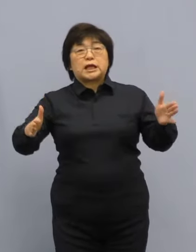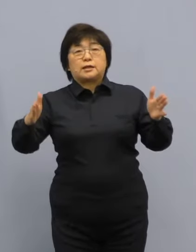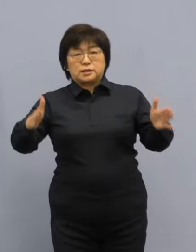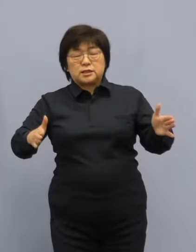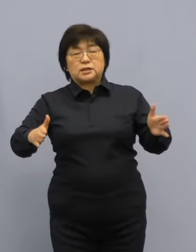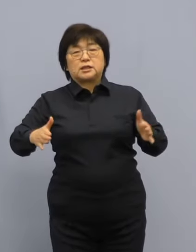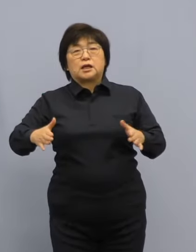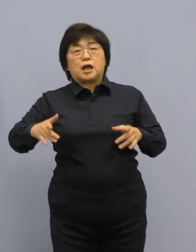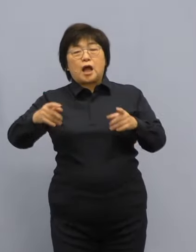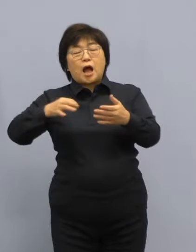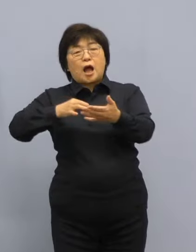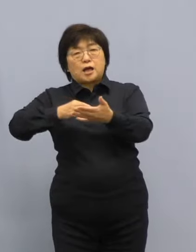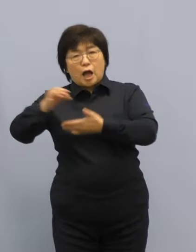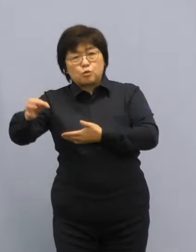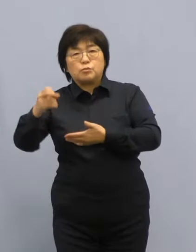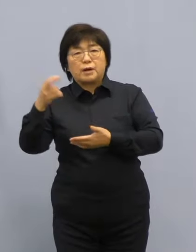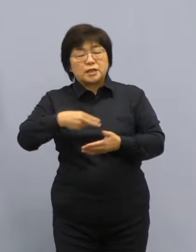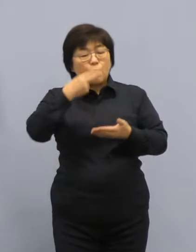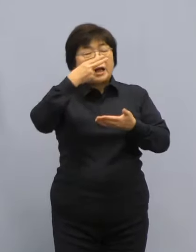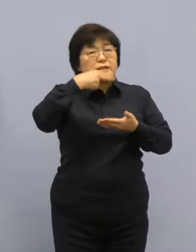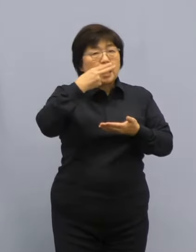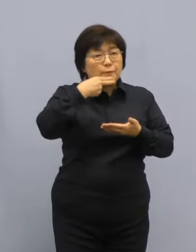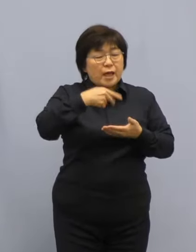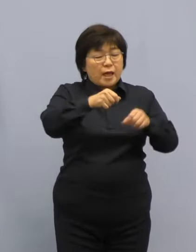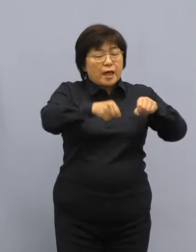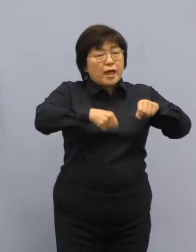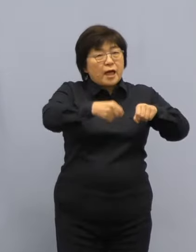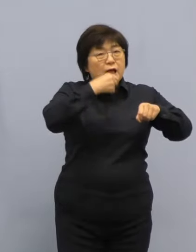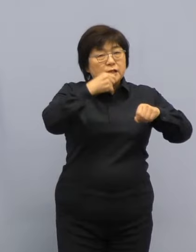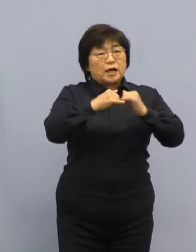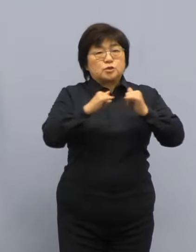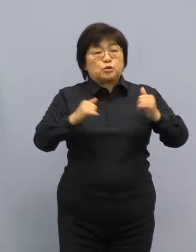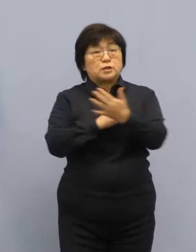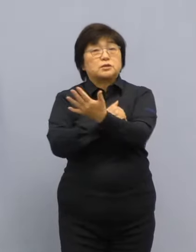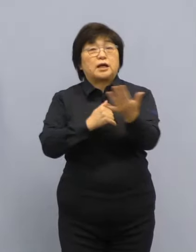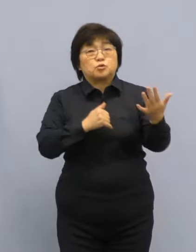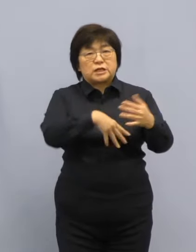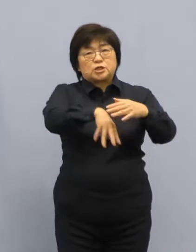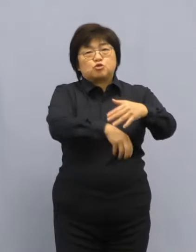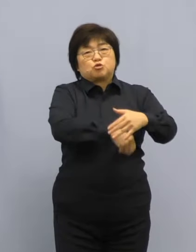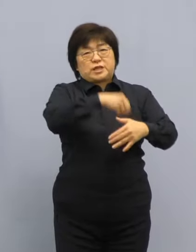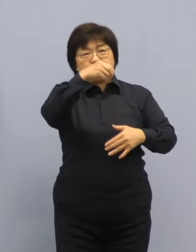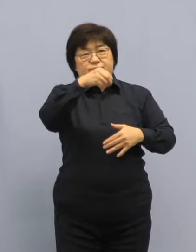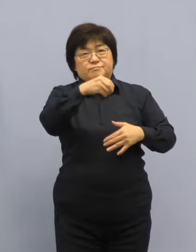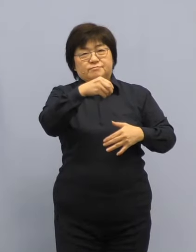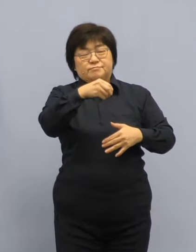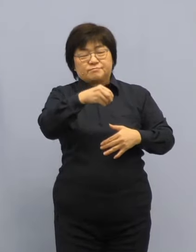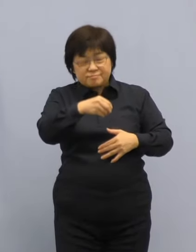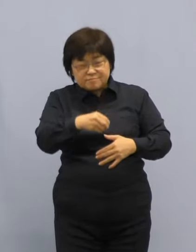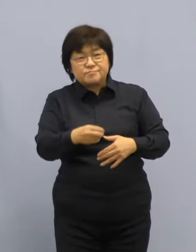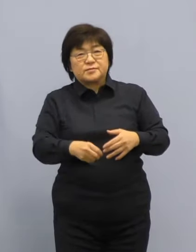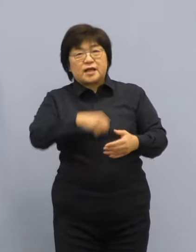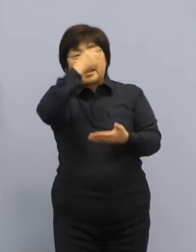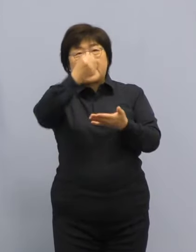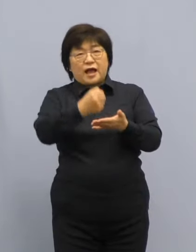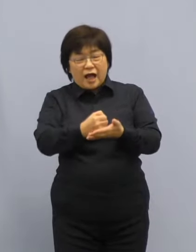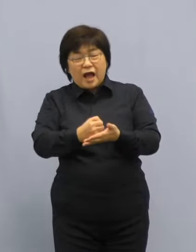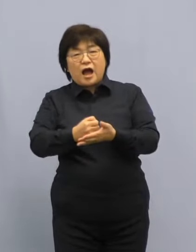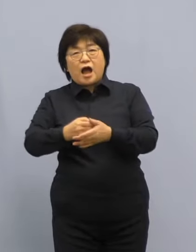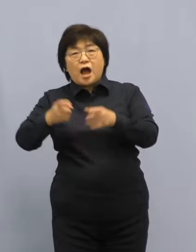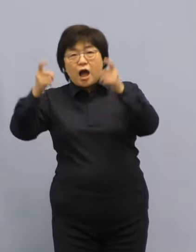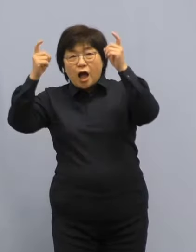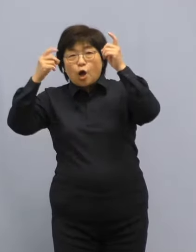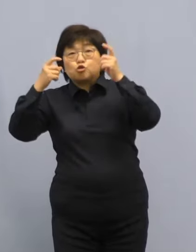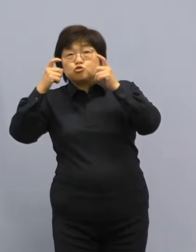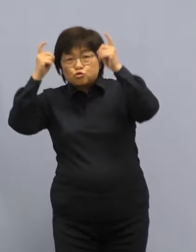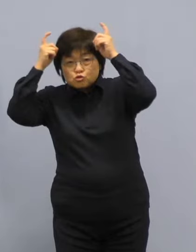和牛を購入お食事をされた方を対象に抽選で長崎和牛であったり長江醤油株式会社の